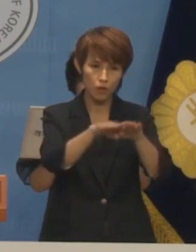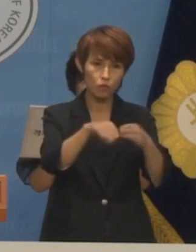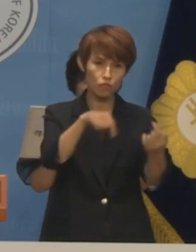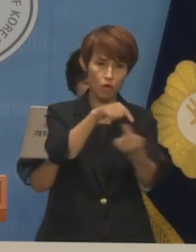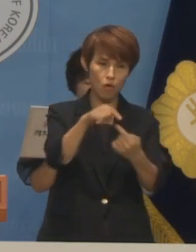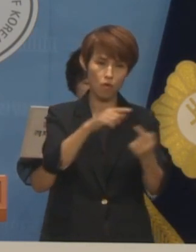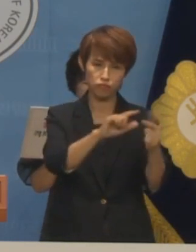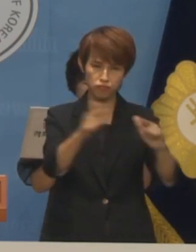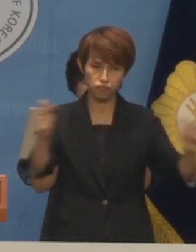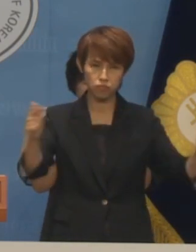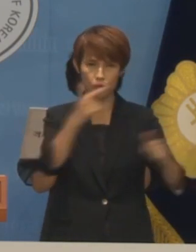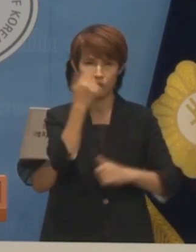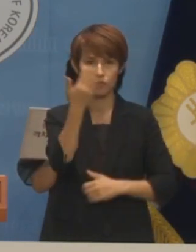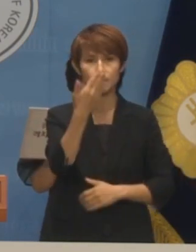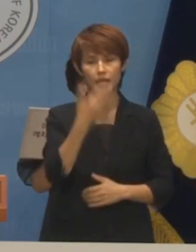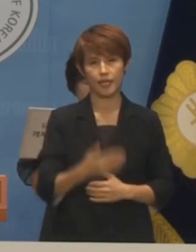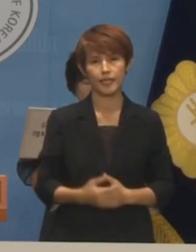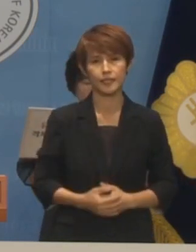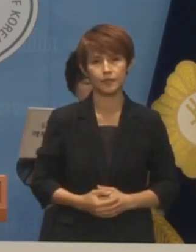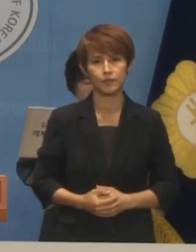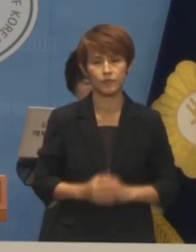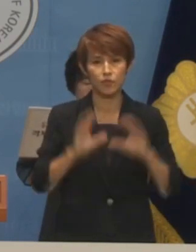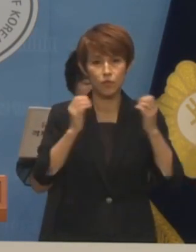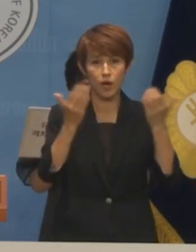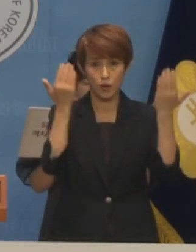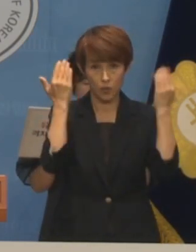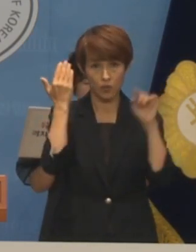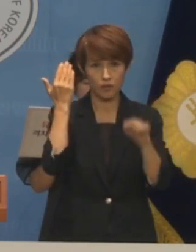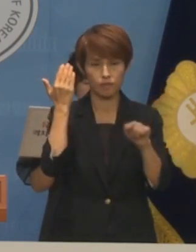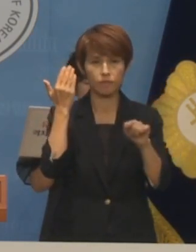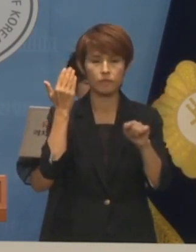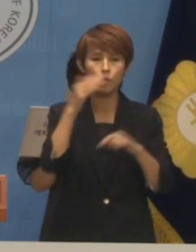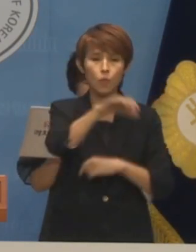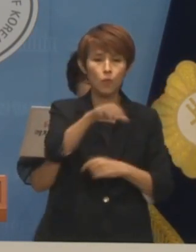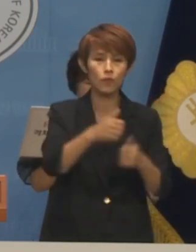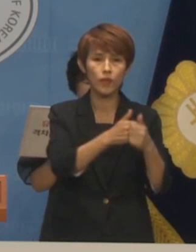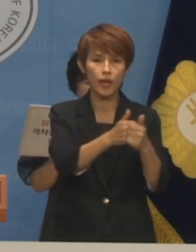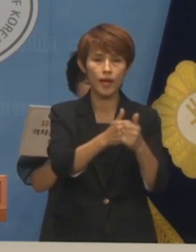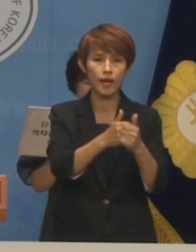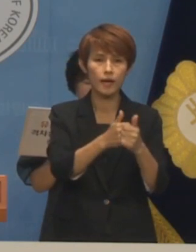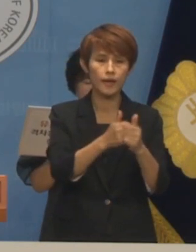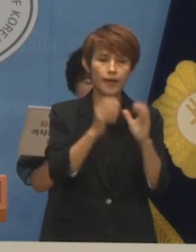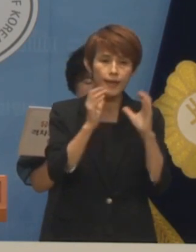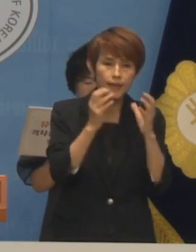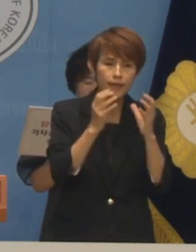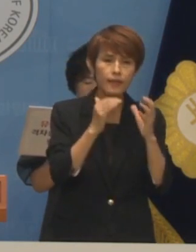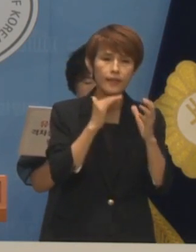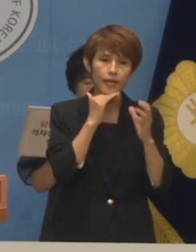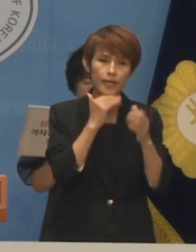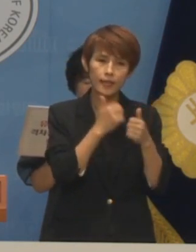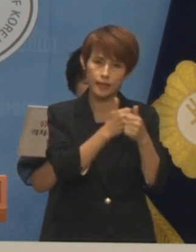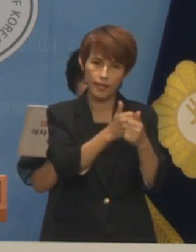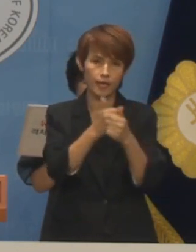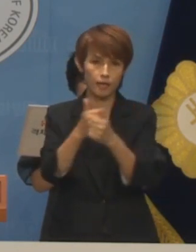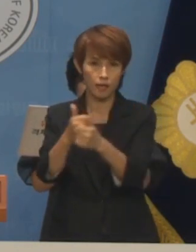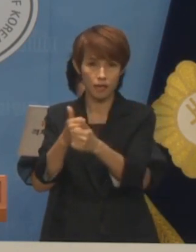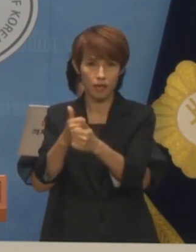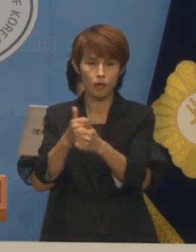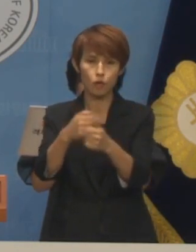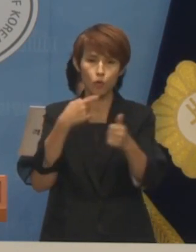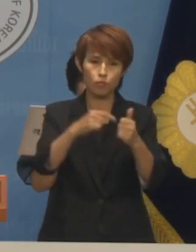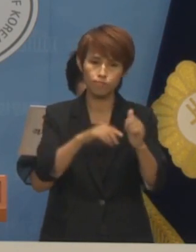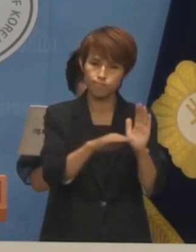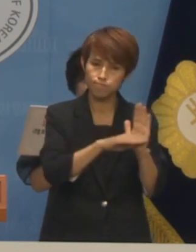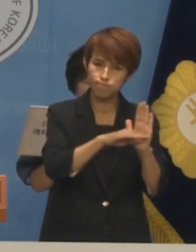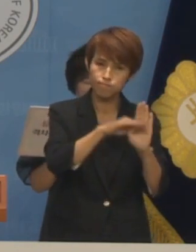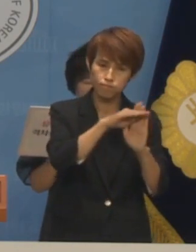보장할 수 있다. 유아학교는 기관에 따라 영유아의 연령 특성에 따른